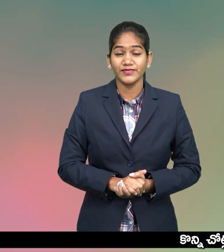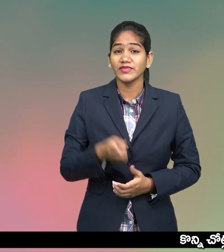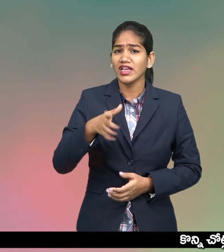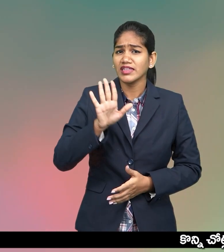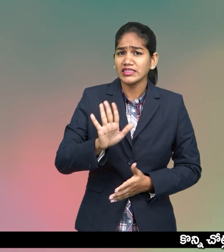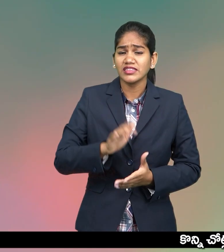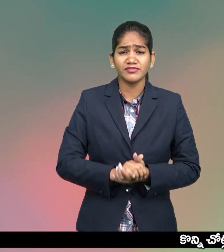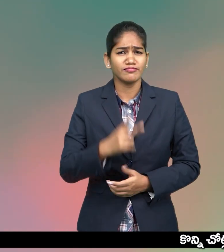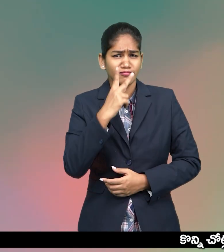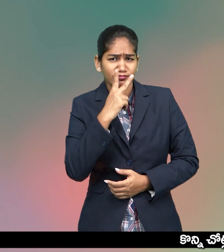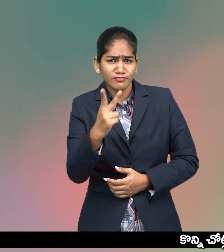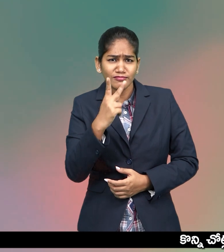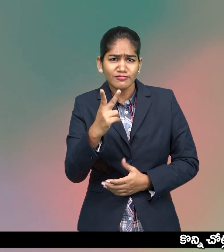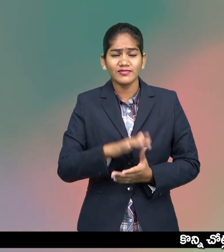కొన్ని చోట్ల ఇది గమనించబడింది.